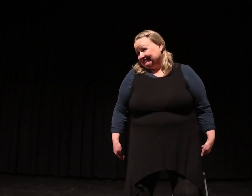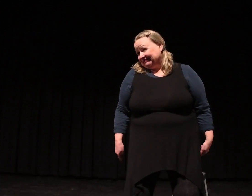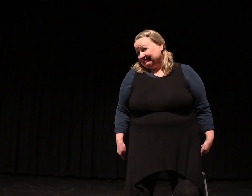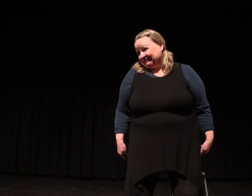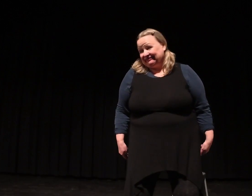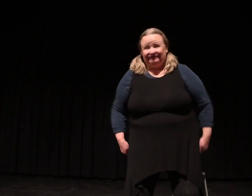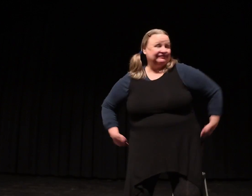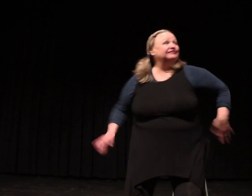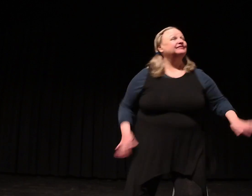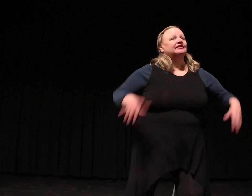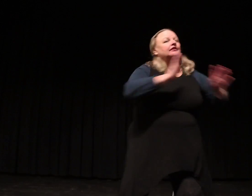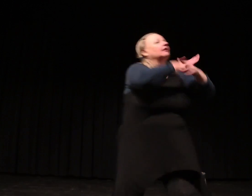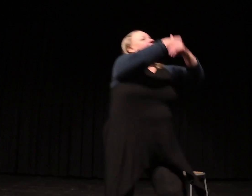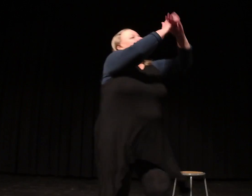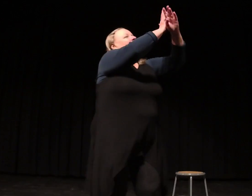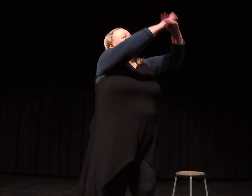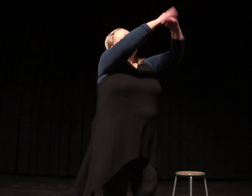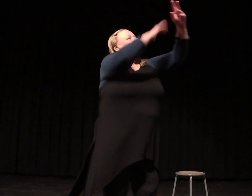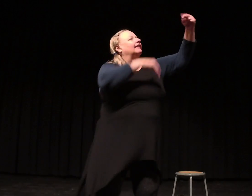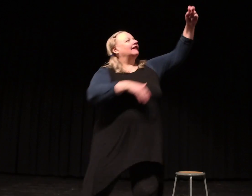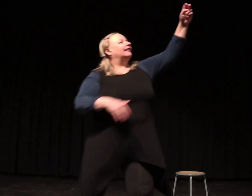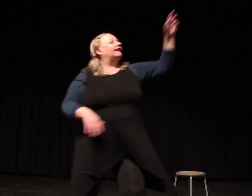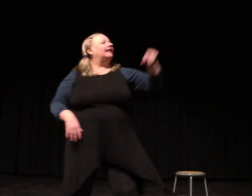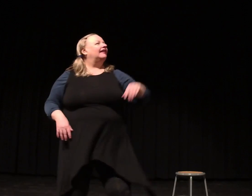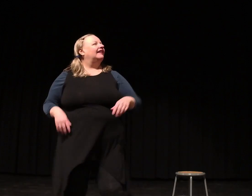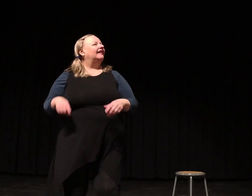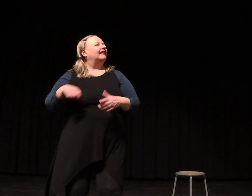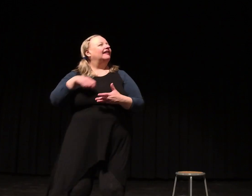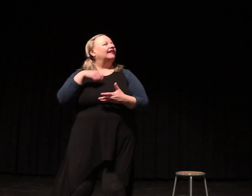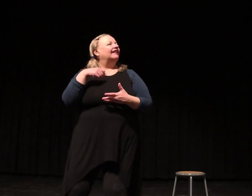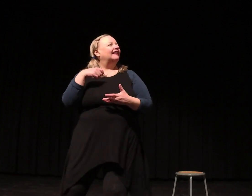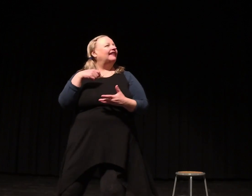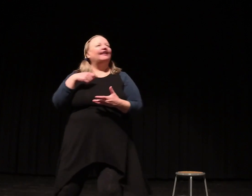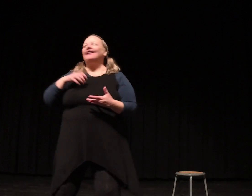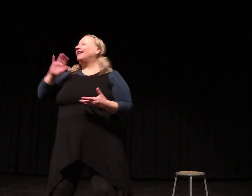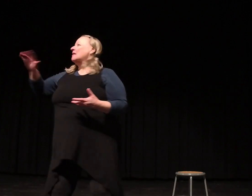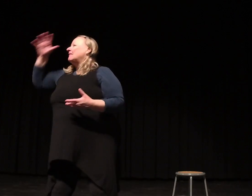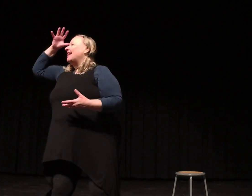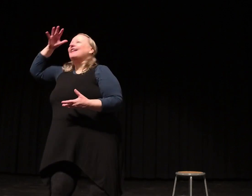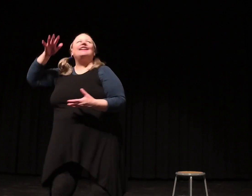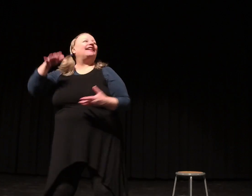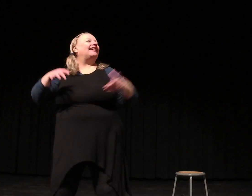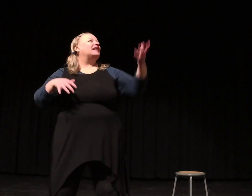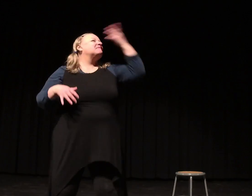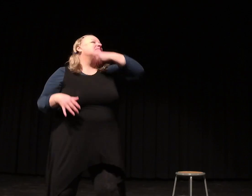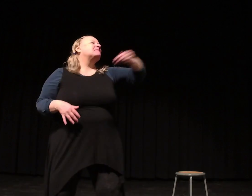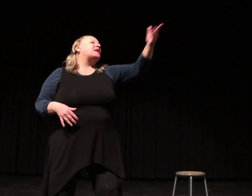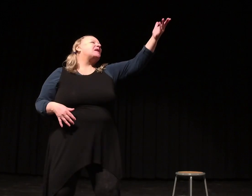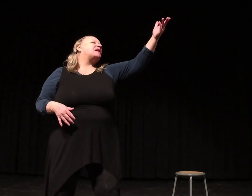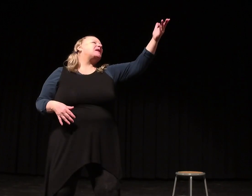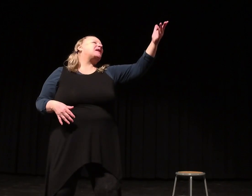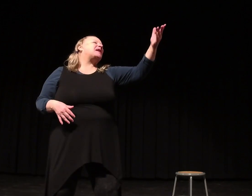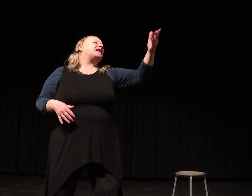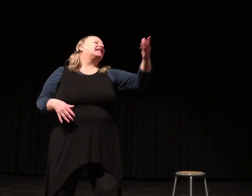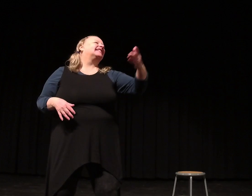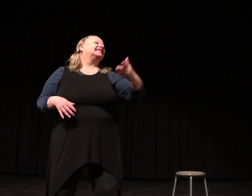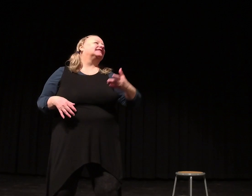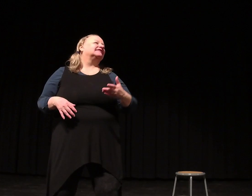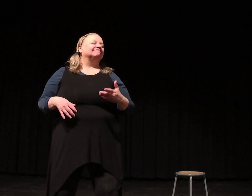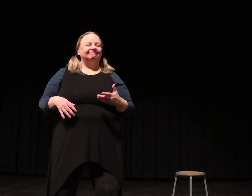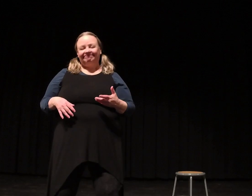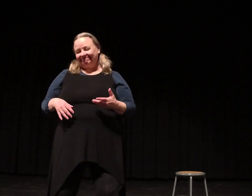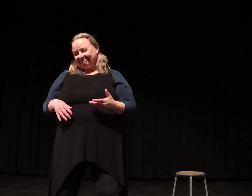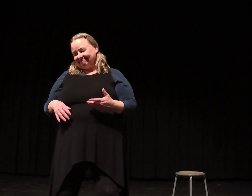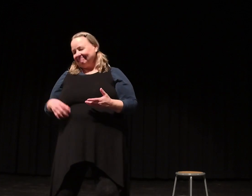L'oiseau leur sourit. Et l'oiseau prend son élan et s'envole. Regarde, papa,